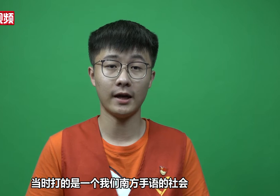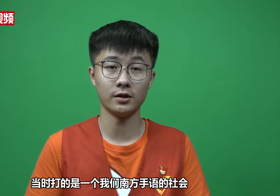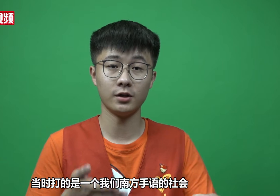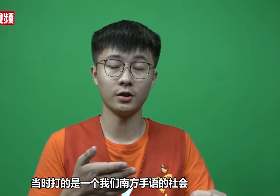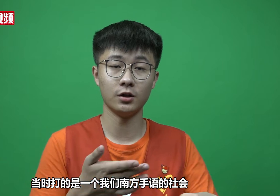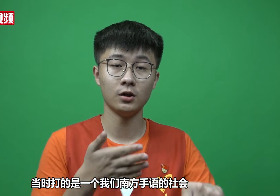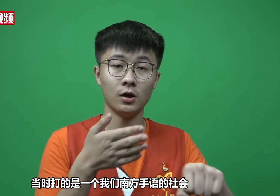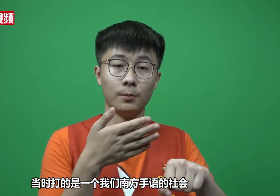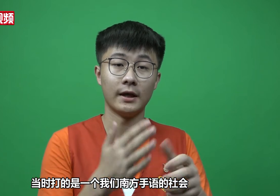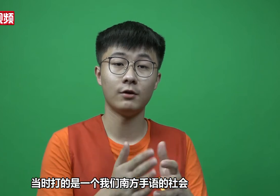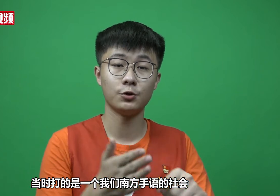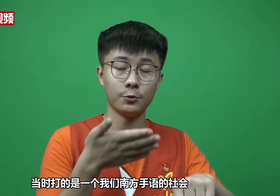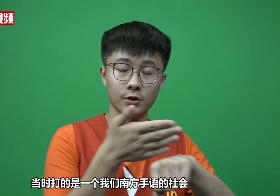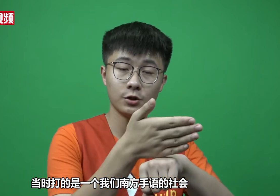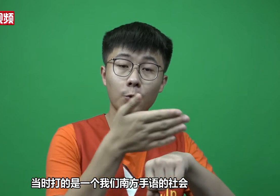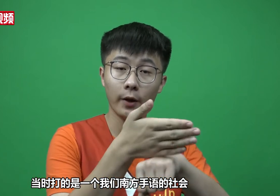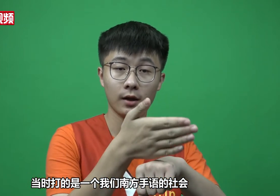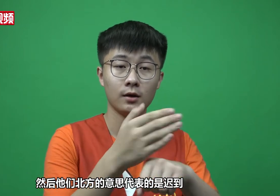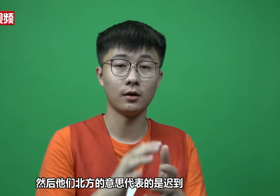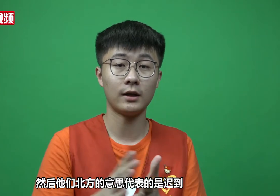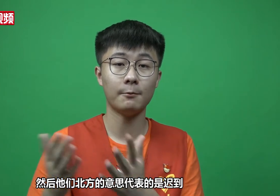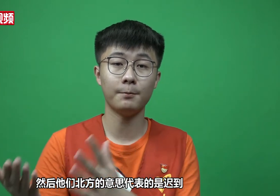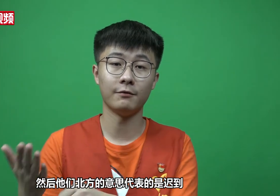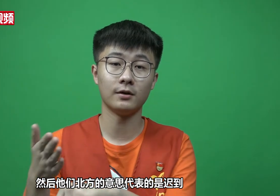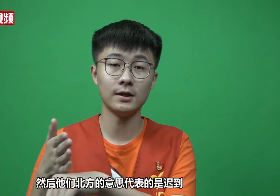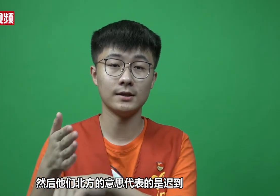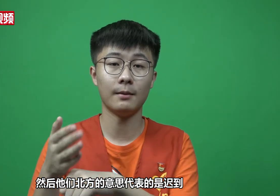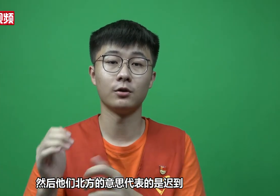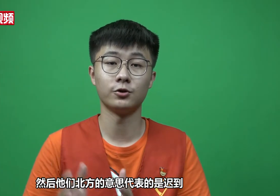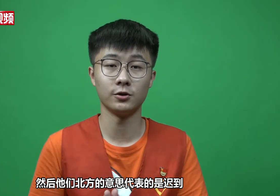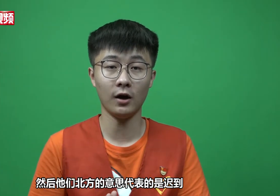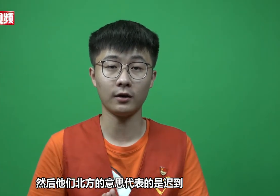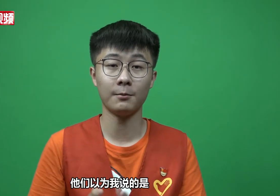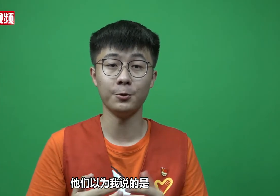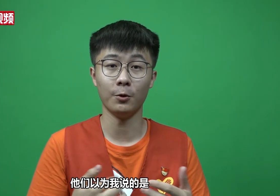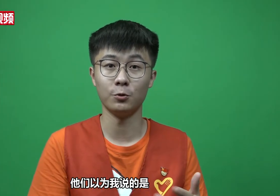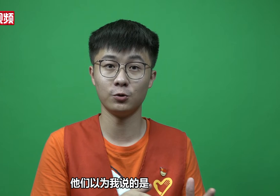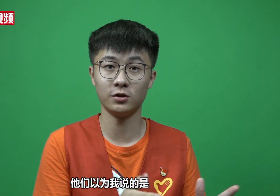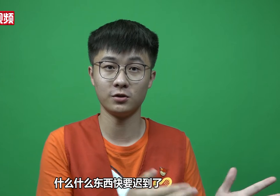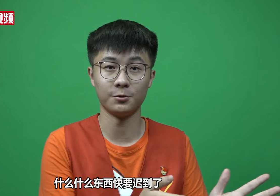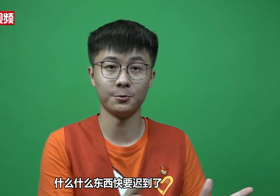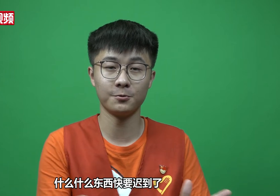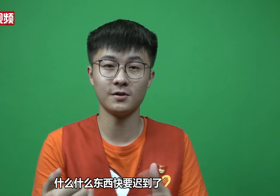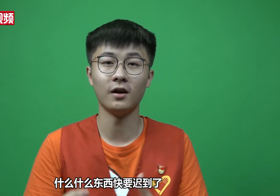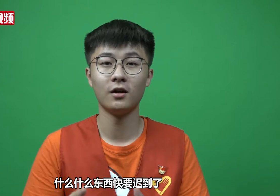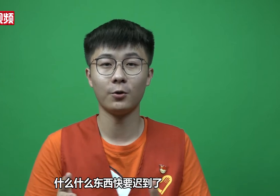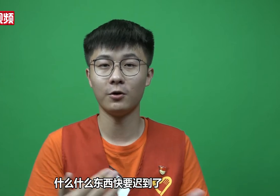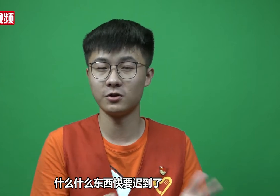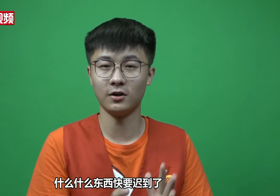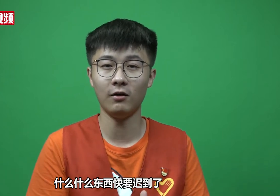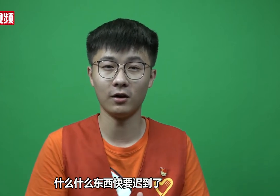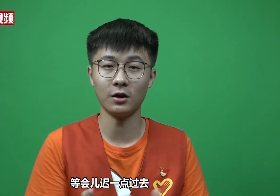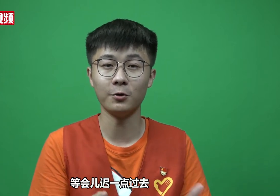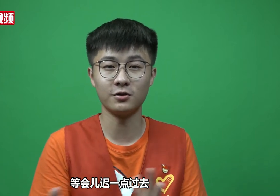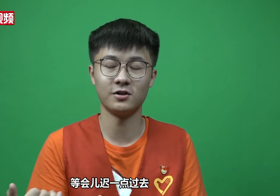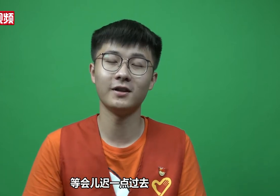当时打的是一个我们南方手语的社会，然后他们北方的意思代表的是迟到，他们以为我说的是什么东西，快要